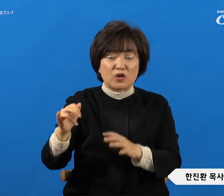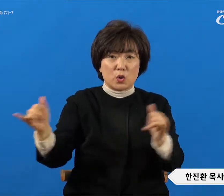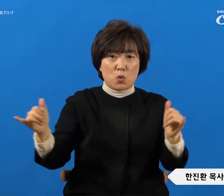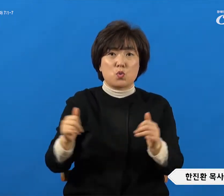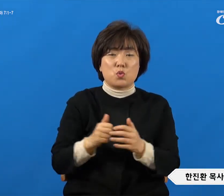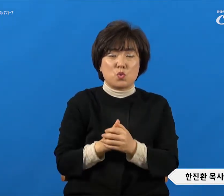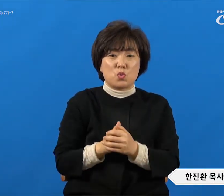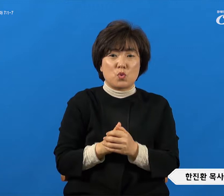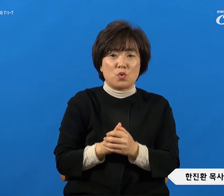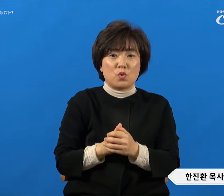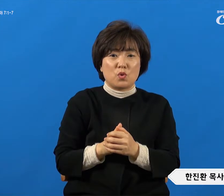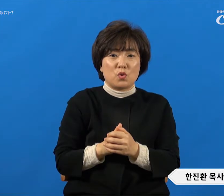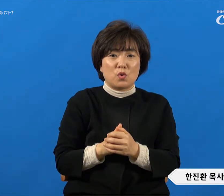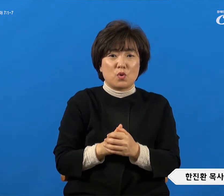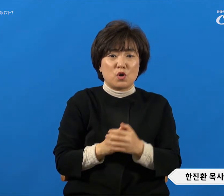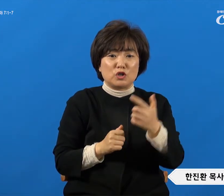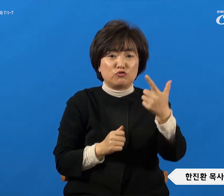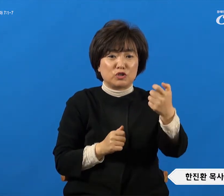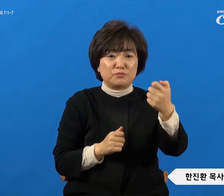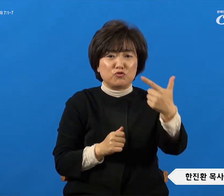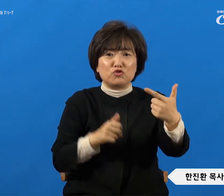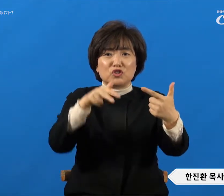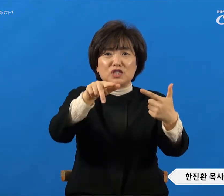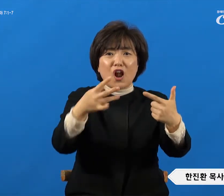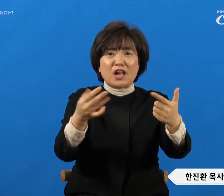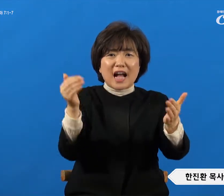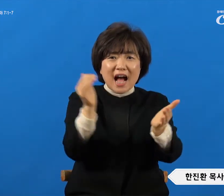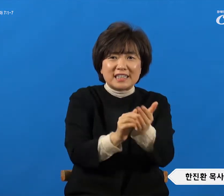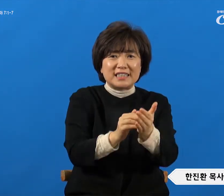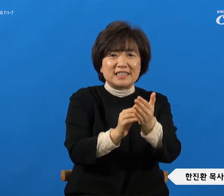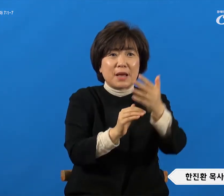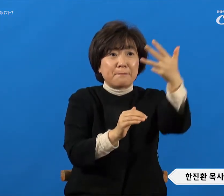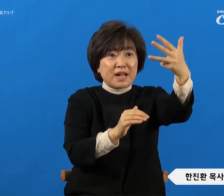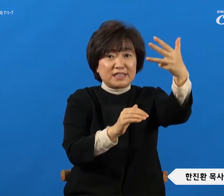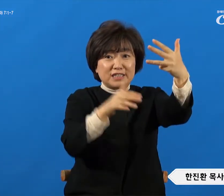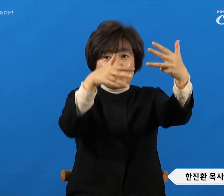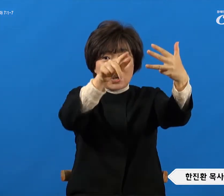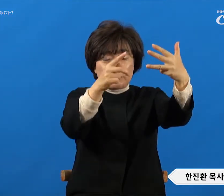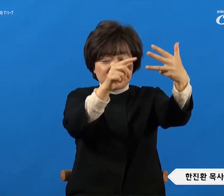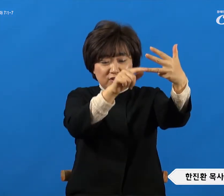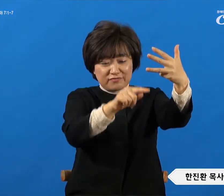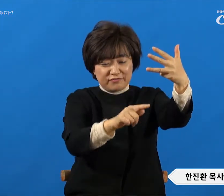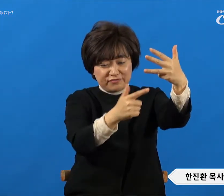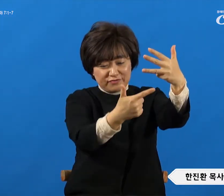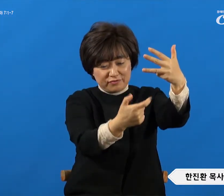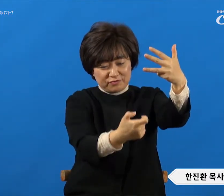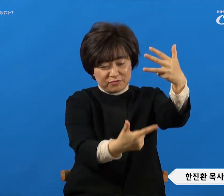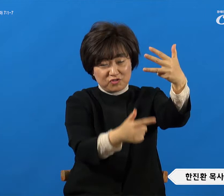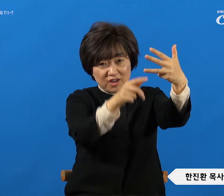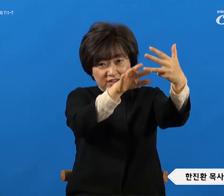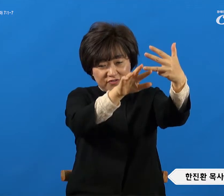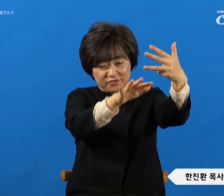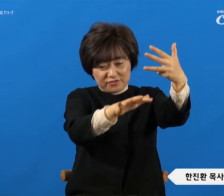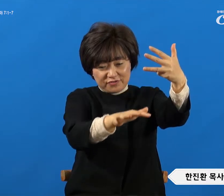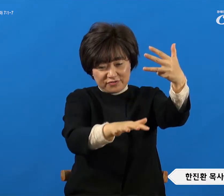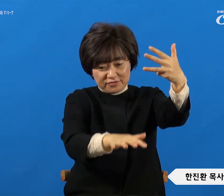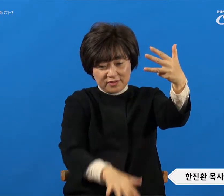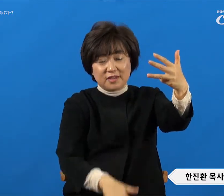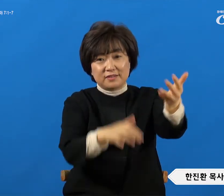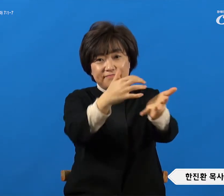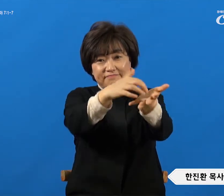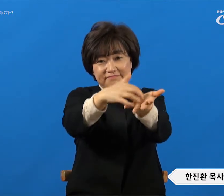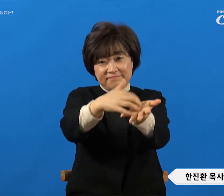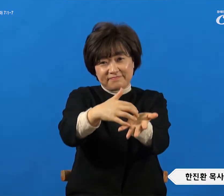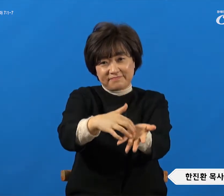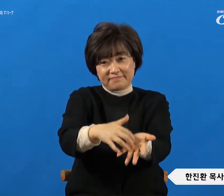372명이요 하면서 66절까지 쭉 소개를 하고 있습니다. 느헤미야는